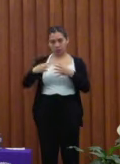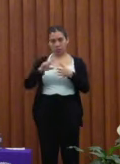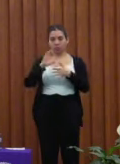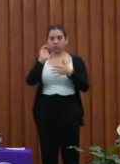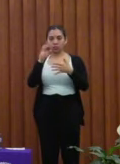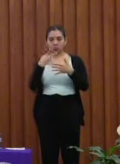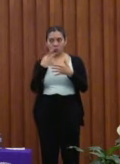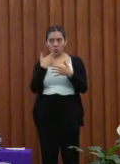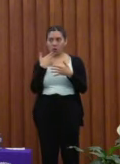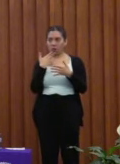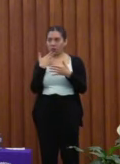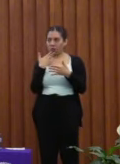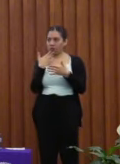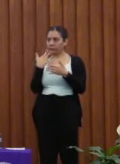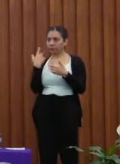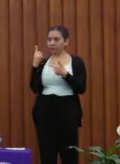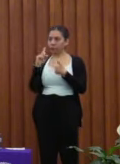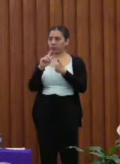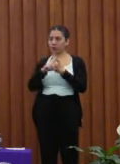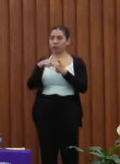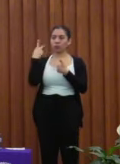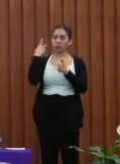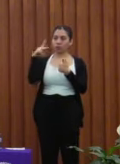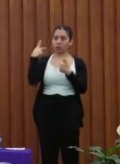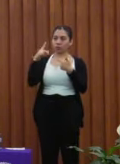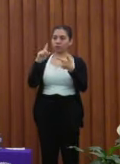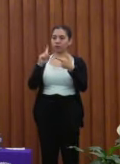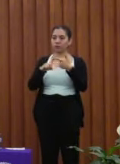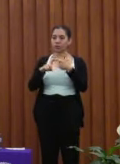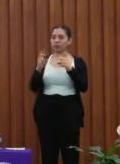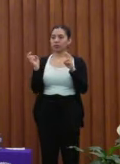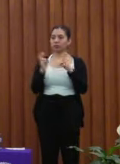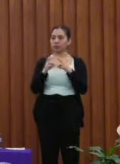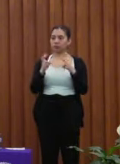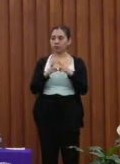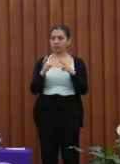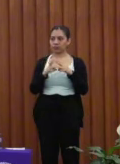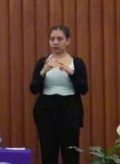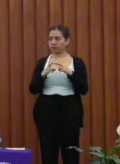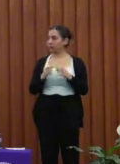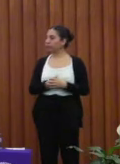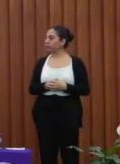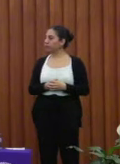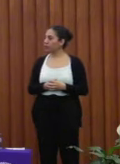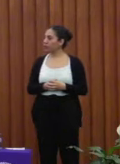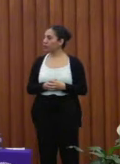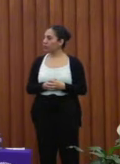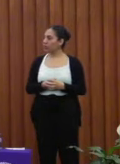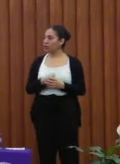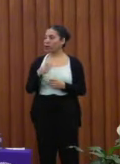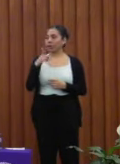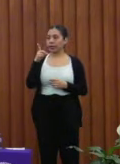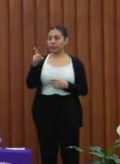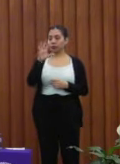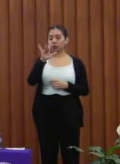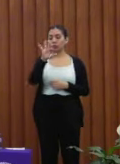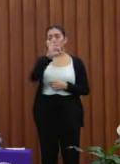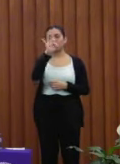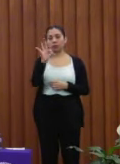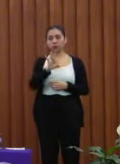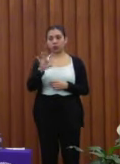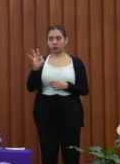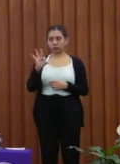ven ustedes el desglose de casos. Estos 7 estados aportan el 50% de los casos,